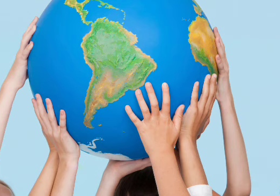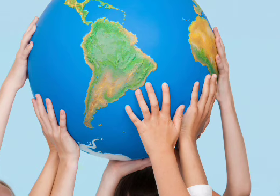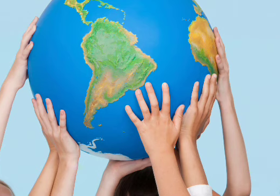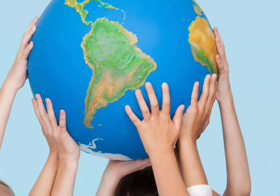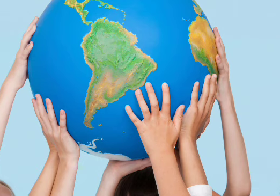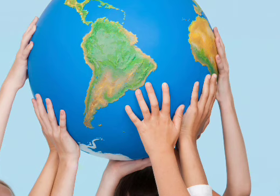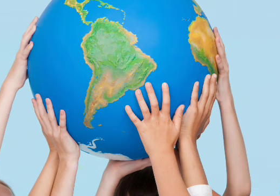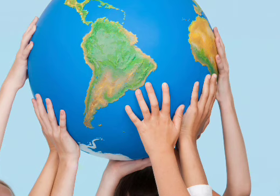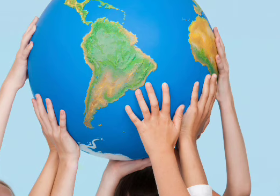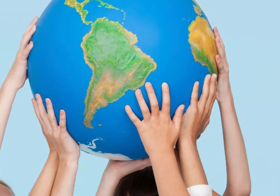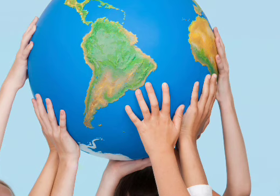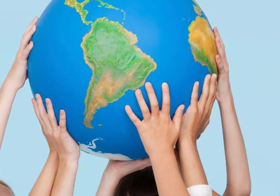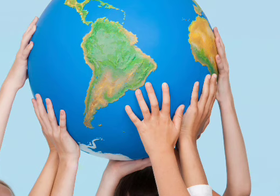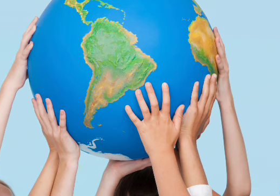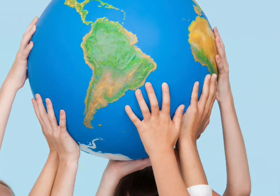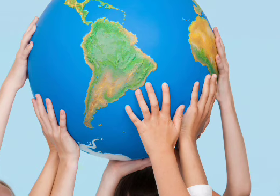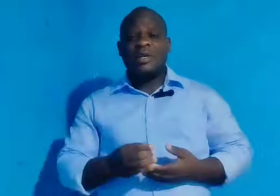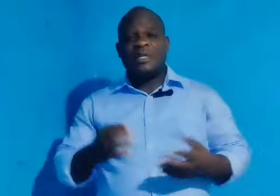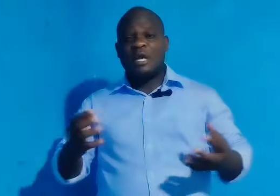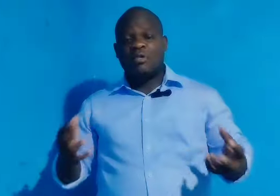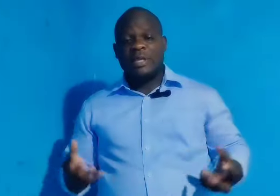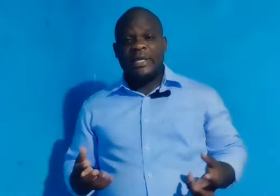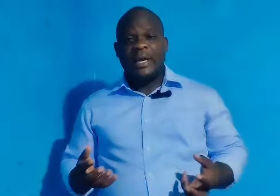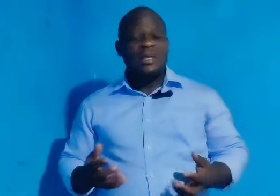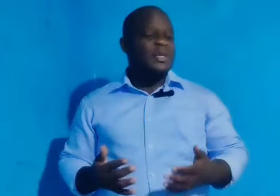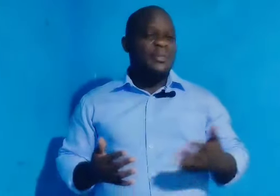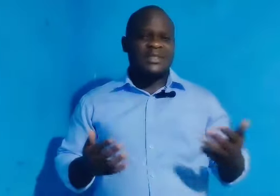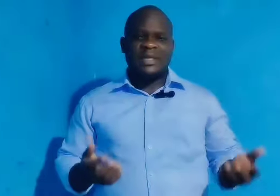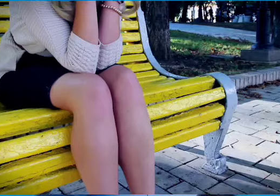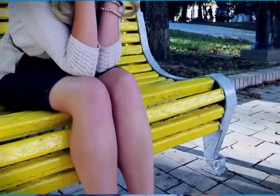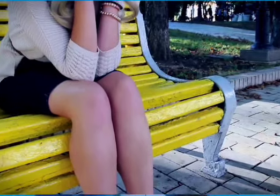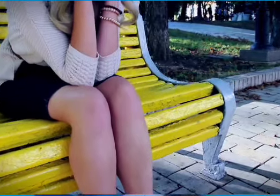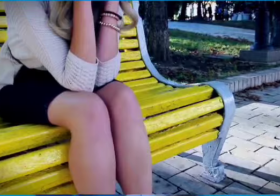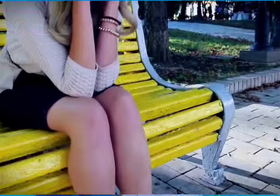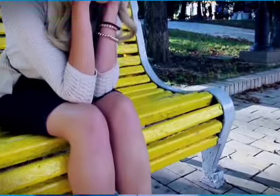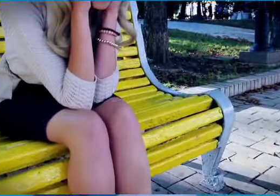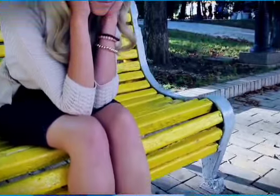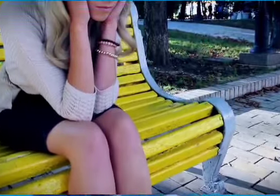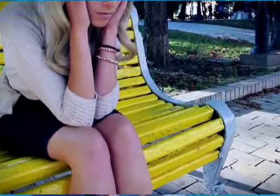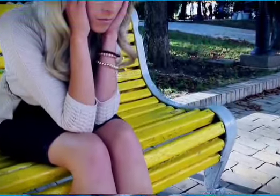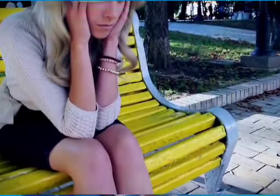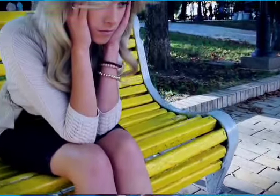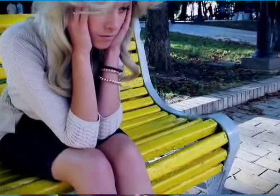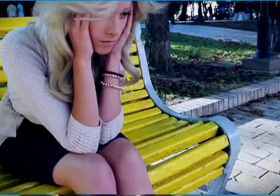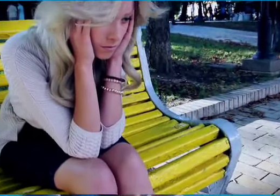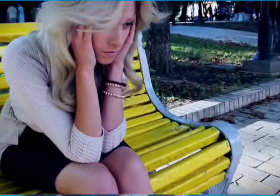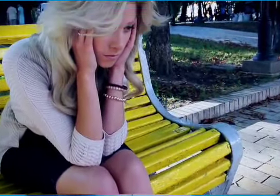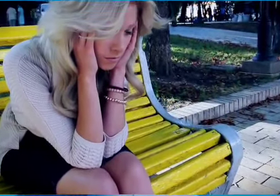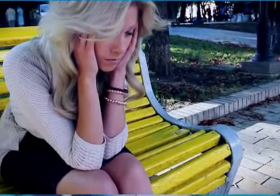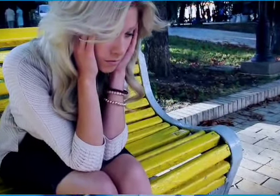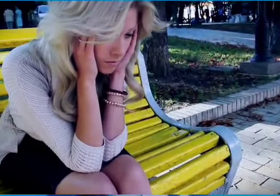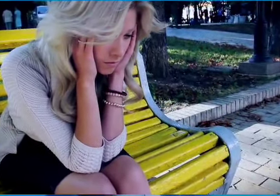Tunaishi katika dunia mbayo imeja kulia, imeja masingenyo, imeja mambo mingi mbayo eneo vunja moyo